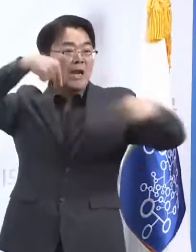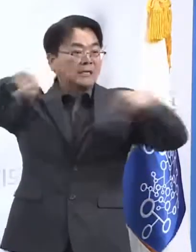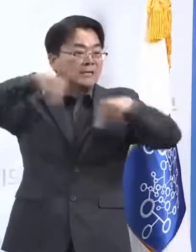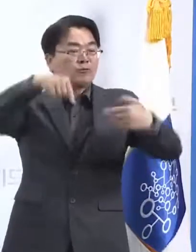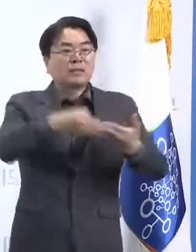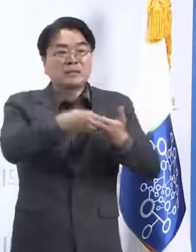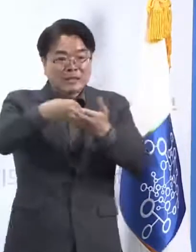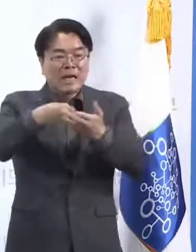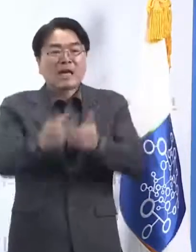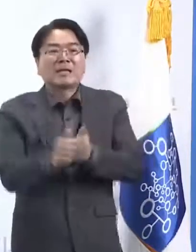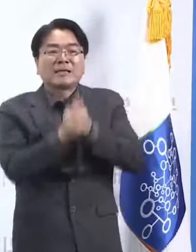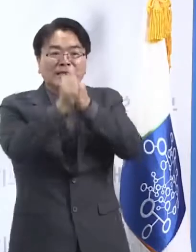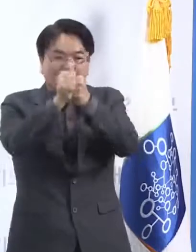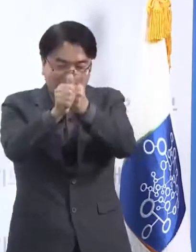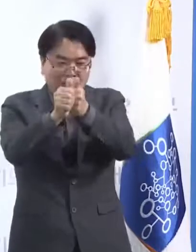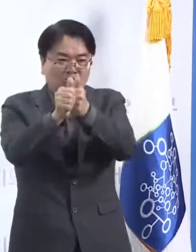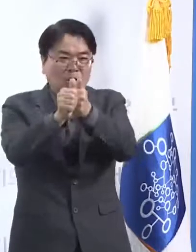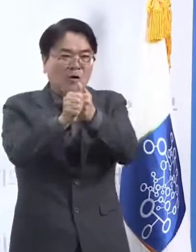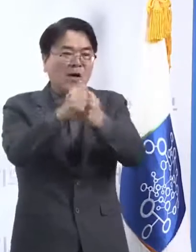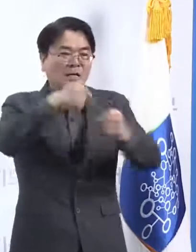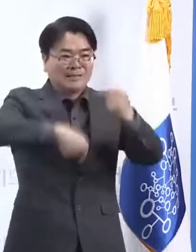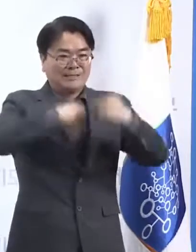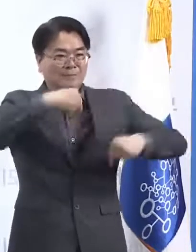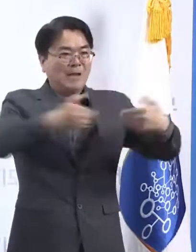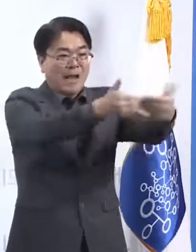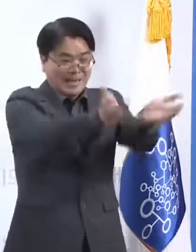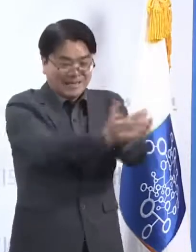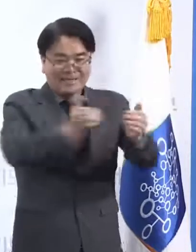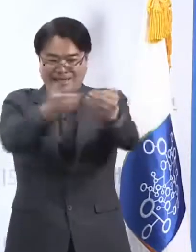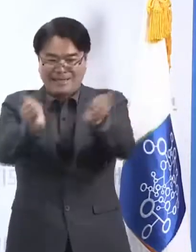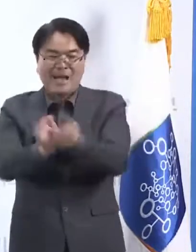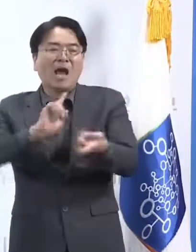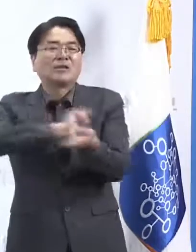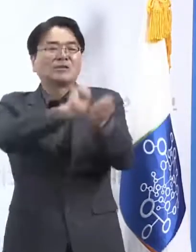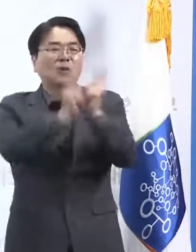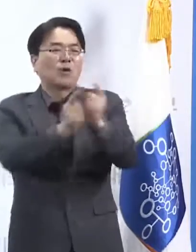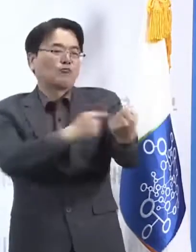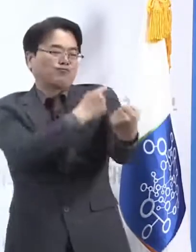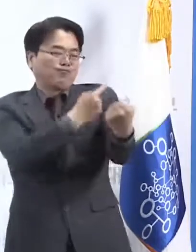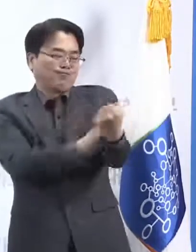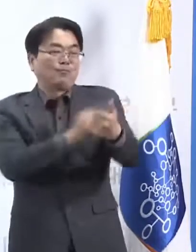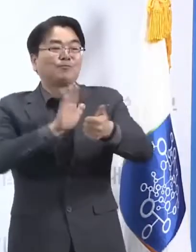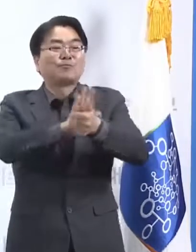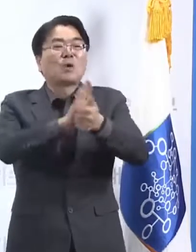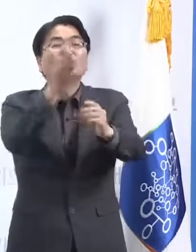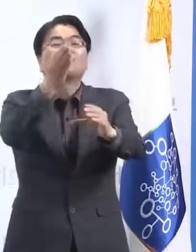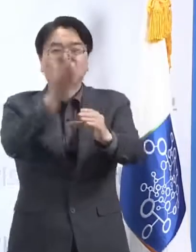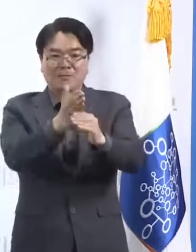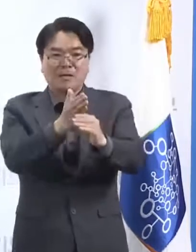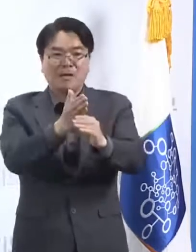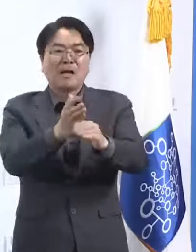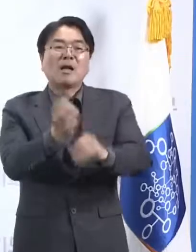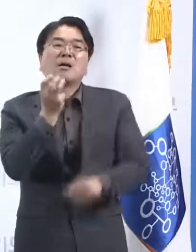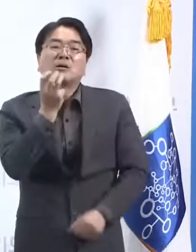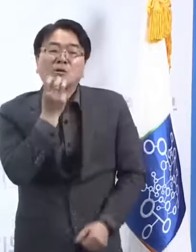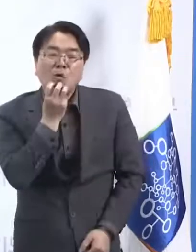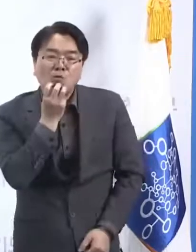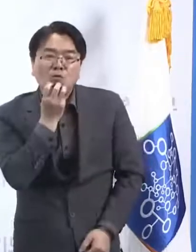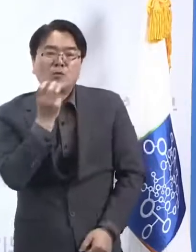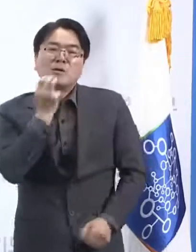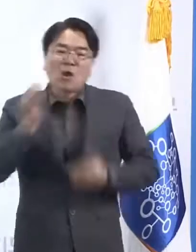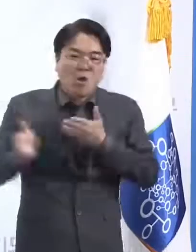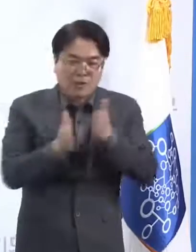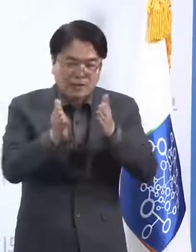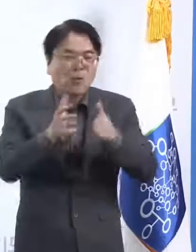지방정부들이 협력체계를 구축하고 있고, 특히 수도권은 특성들이 비슷하기 때문에 인천, 서울,